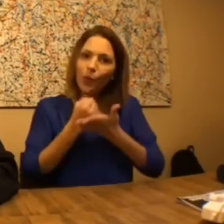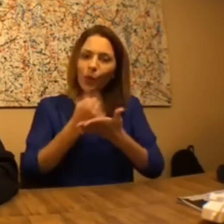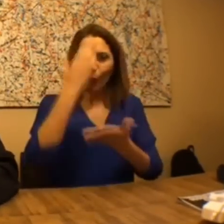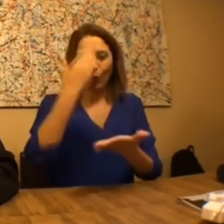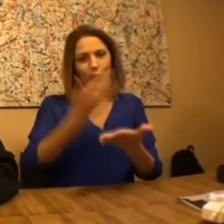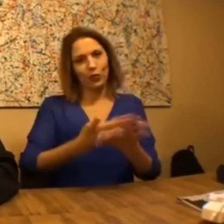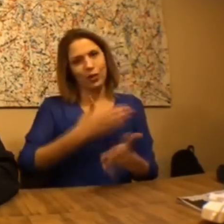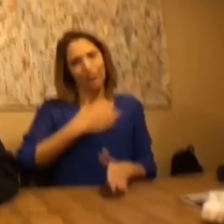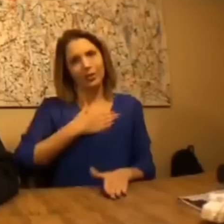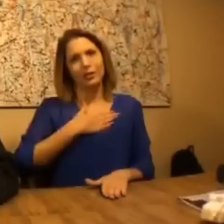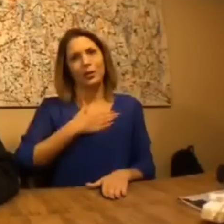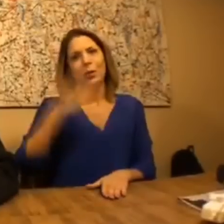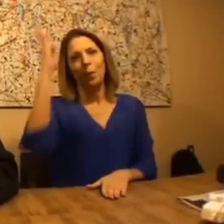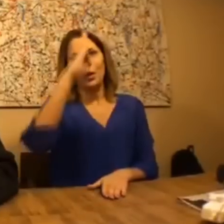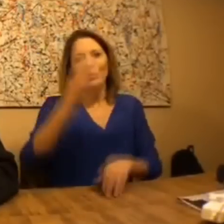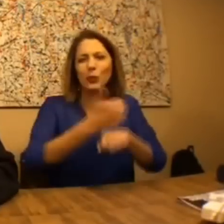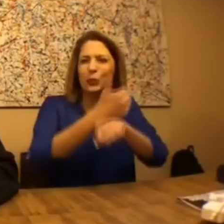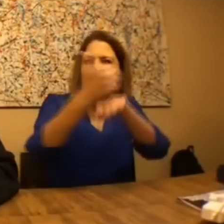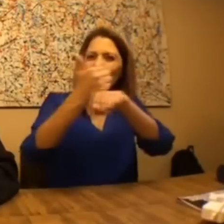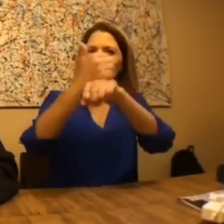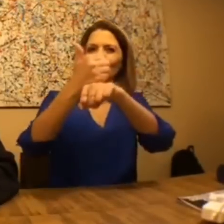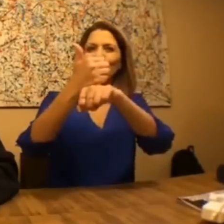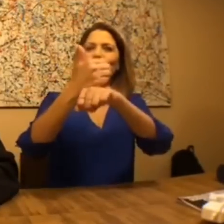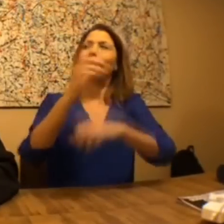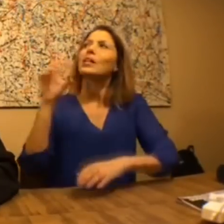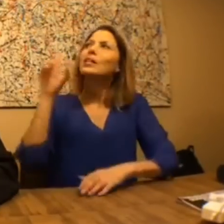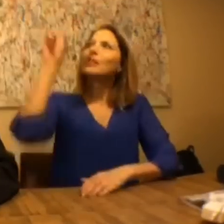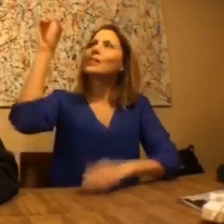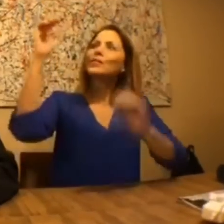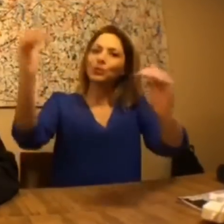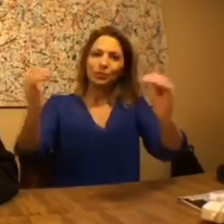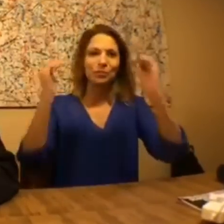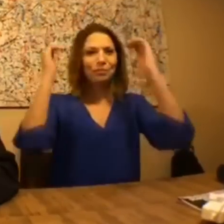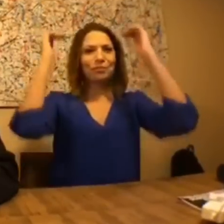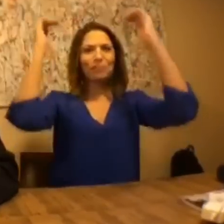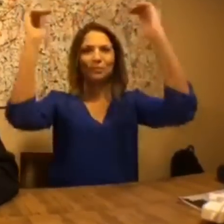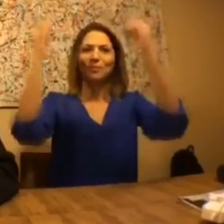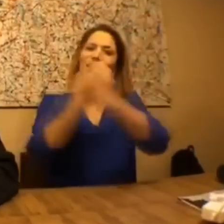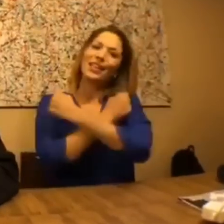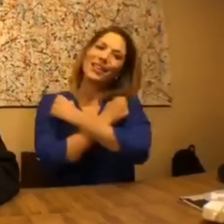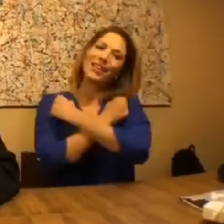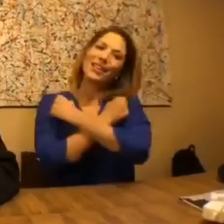confiança. O Brasil acima de tudo, Deus acima de todos. Um abraço.